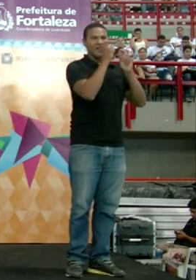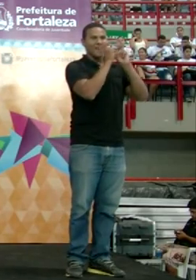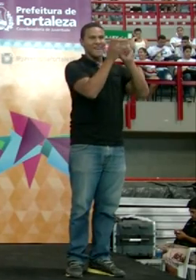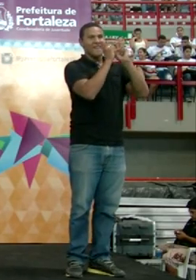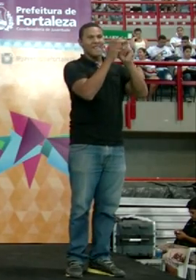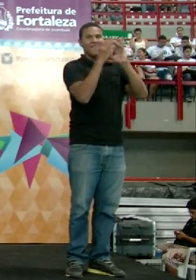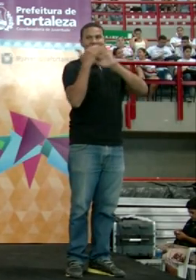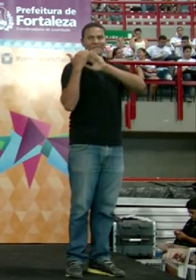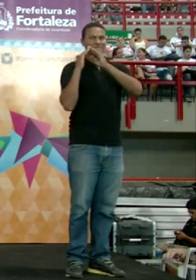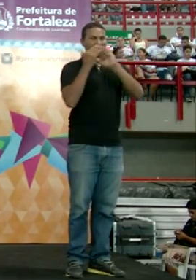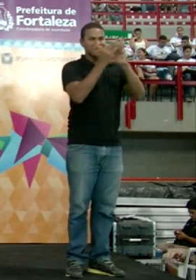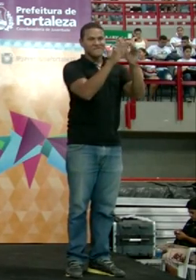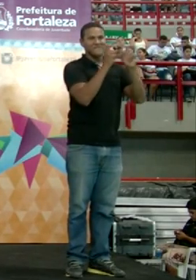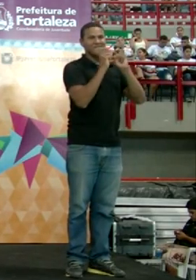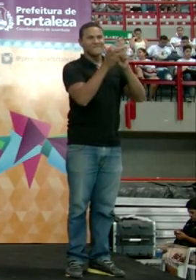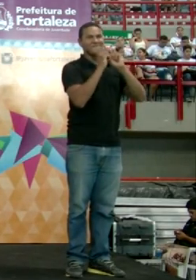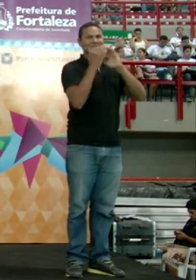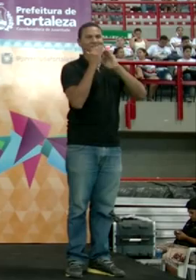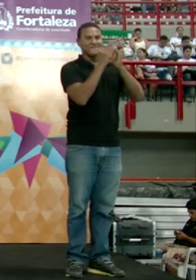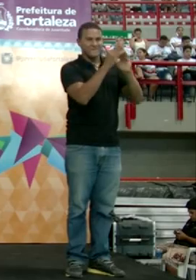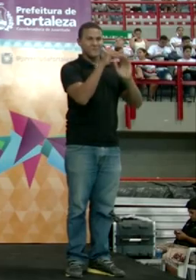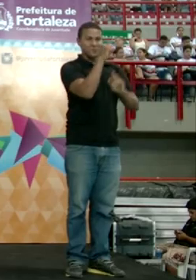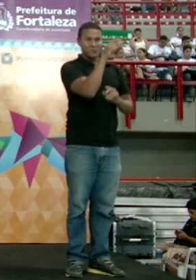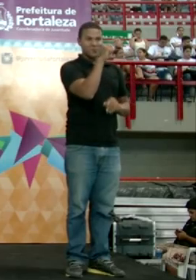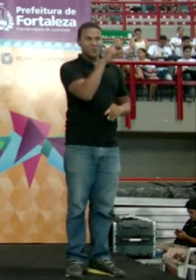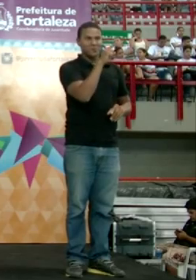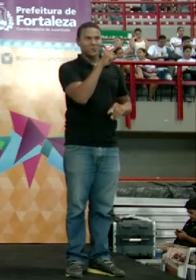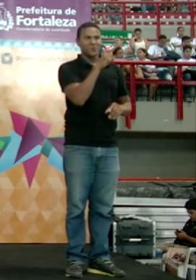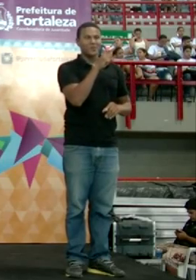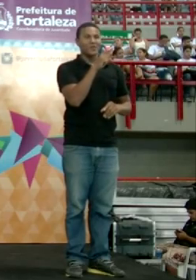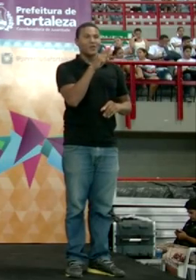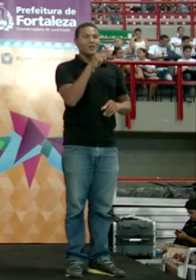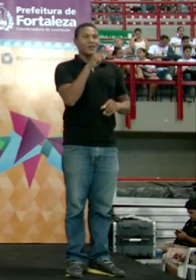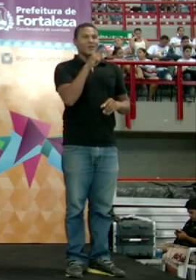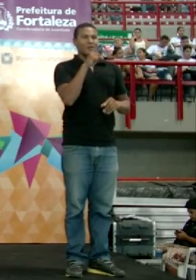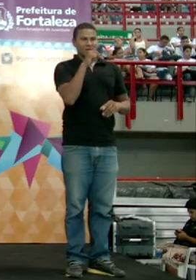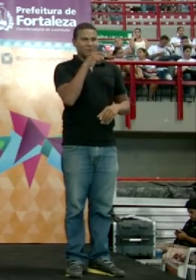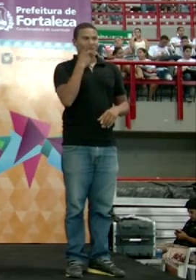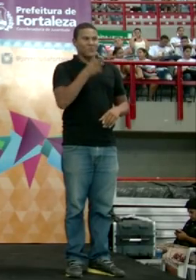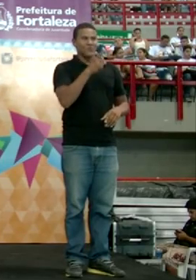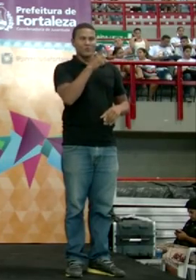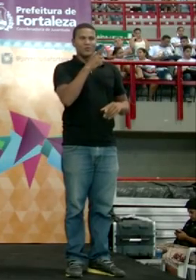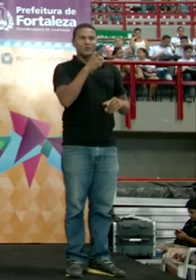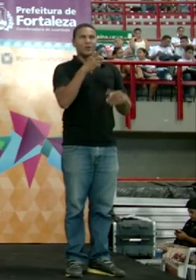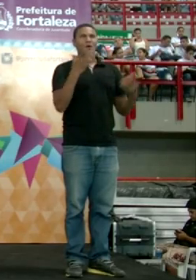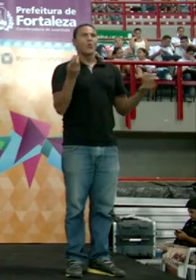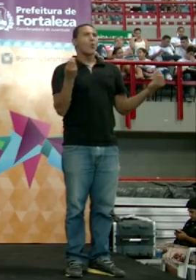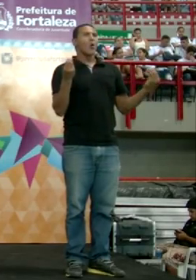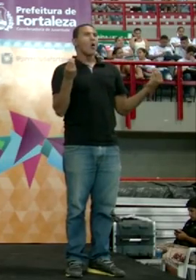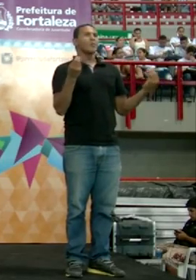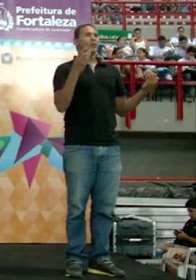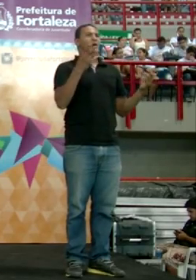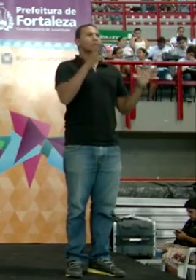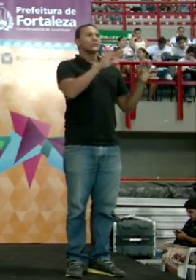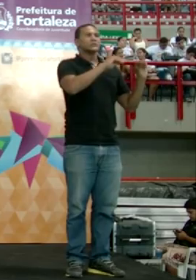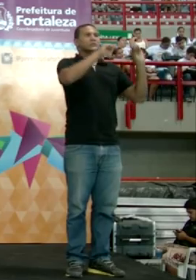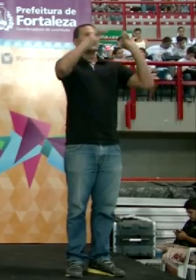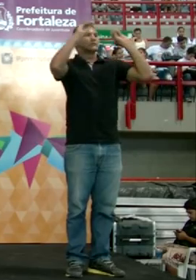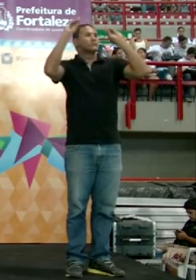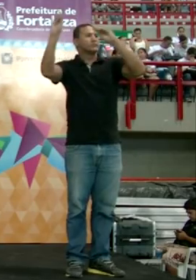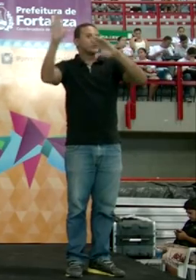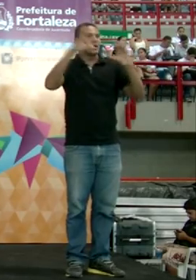moram lá iam ser removidas. Só que vão mandar essas famílias para onde? Não, vão mandar lá para o Conjunto Ceará, vão mandar lá para o